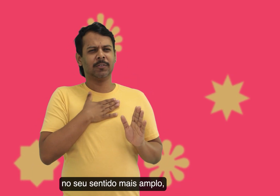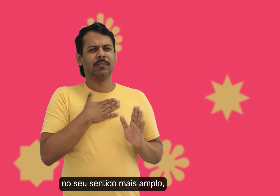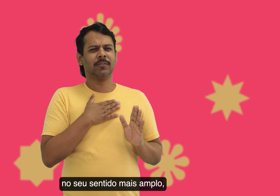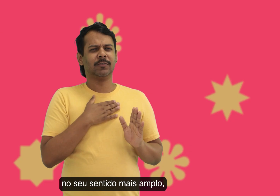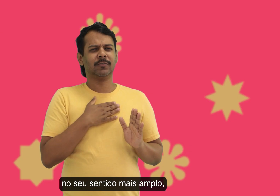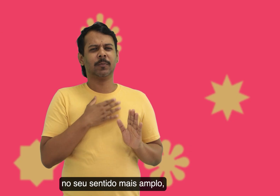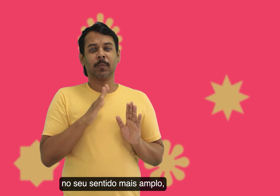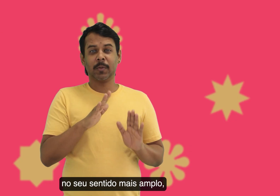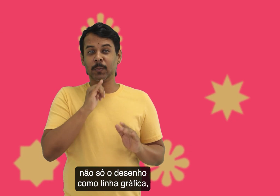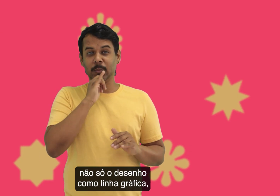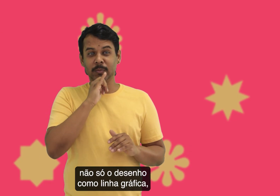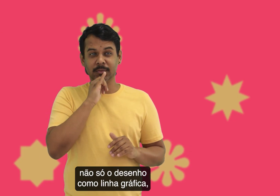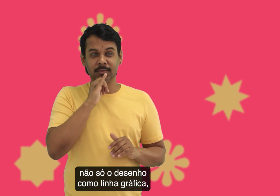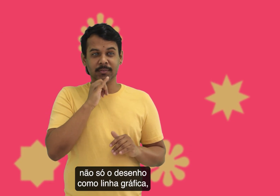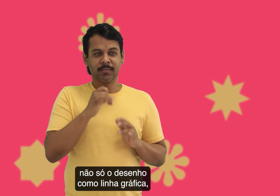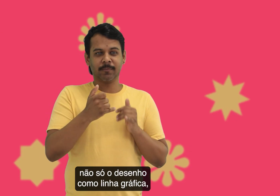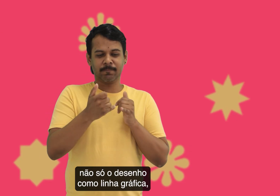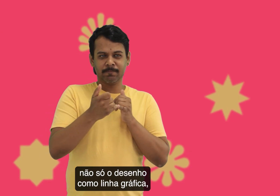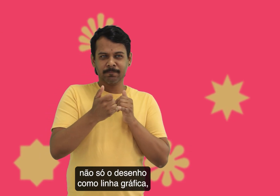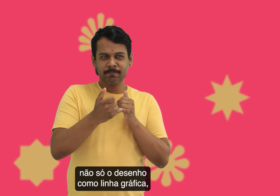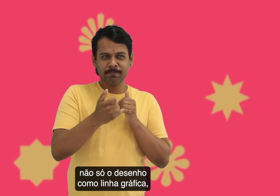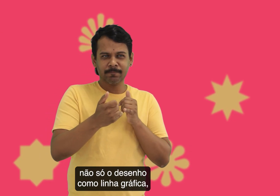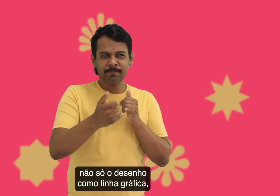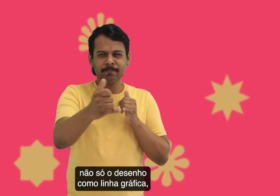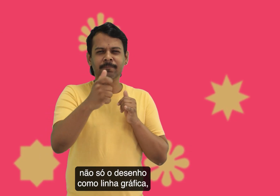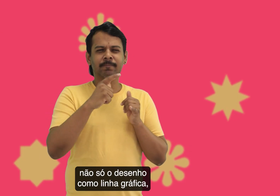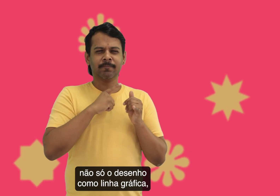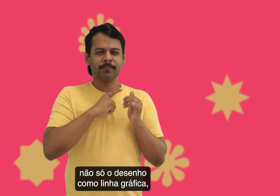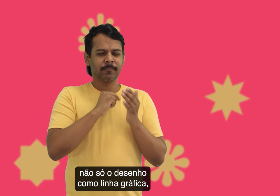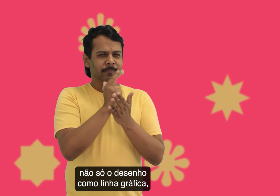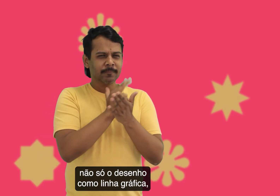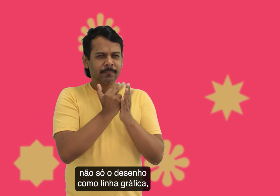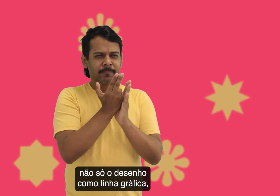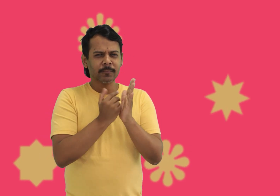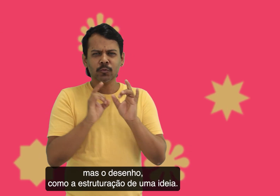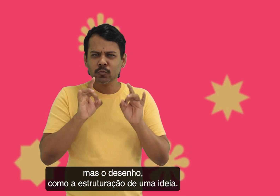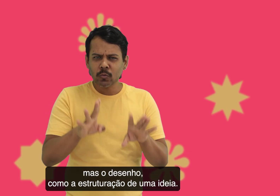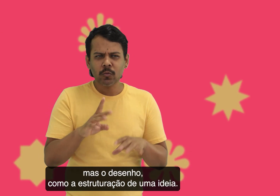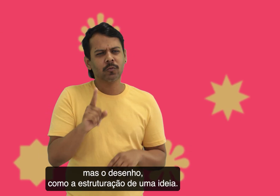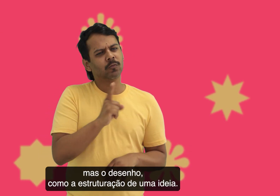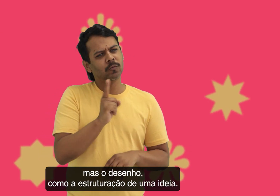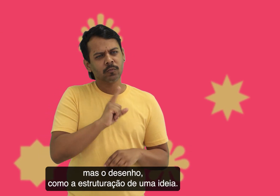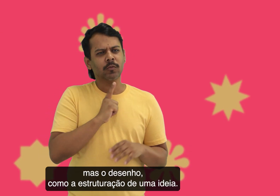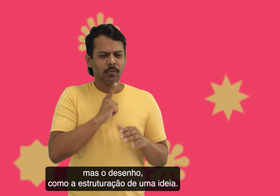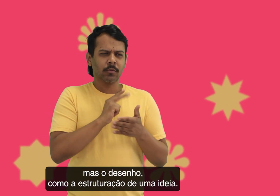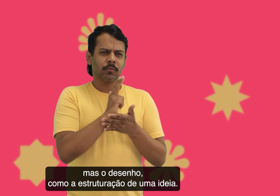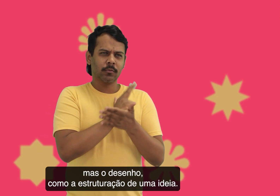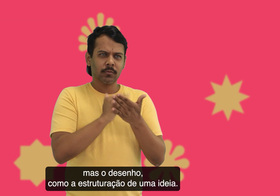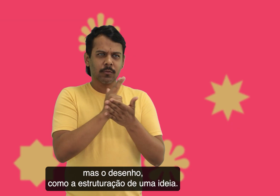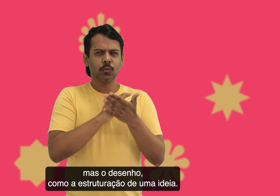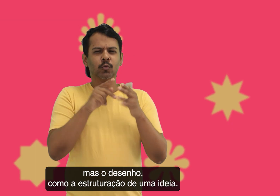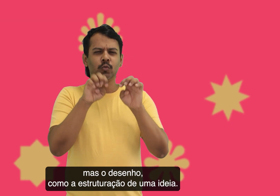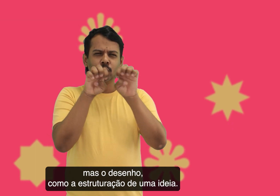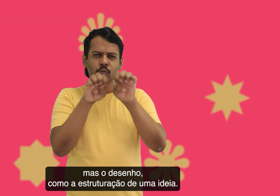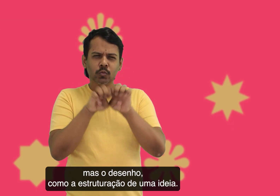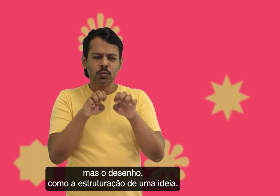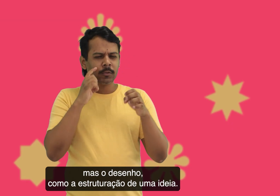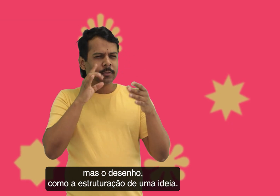seu sentido mais amplo, não só o desenho como linha gráfica, né, mas o desenho como